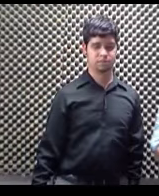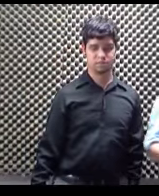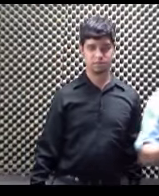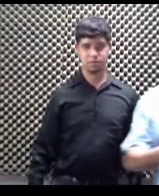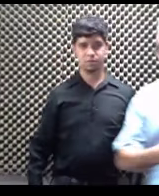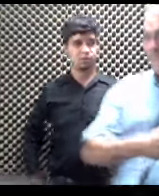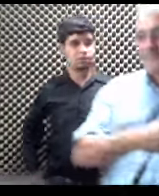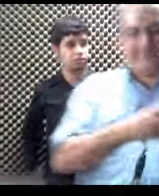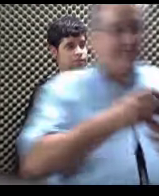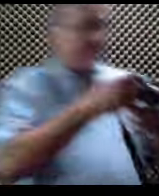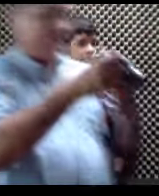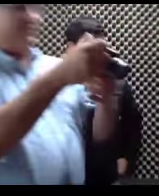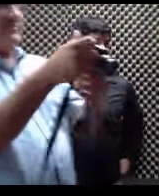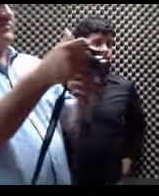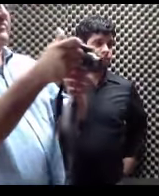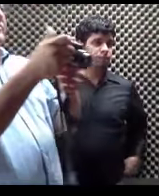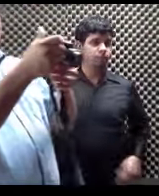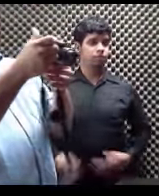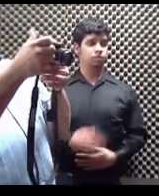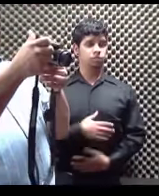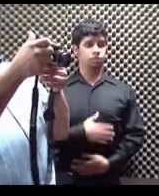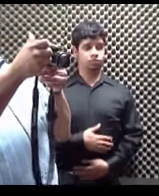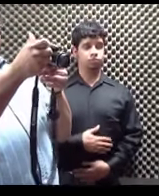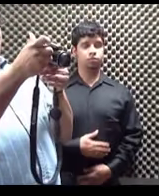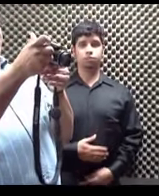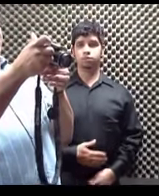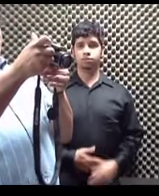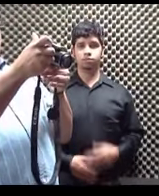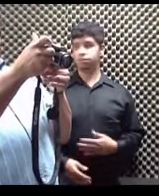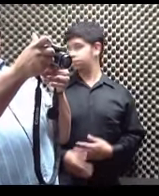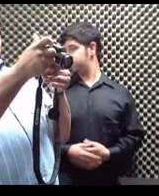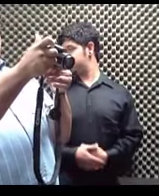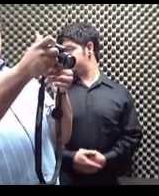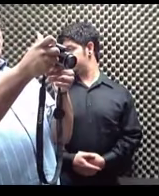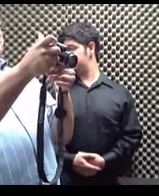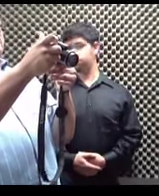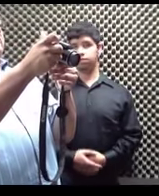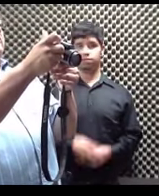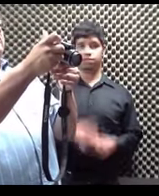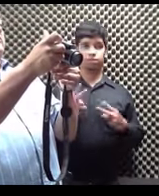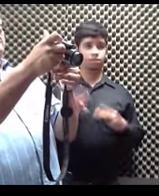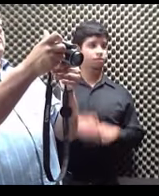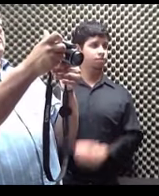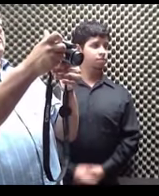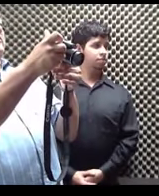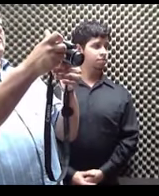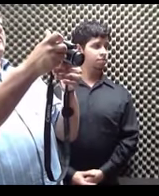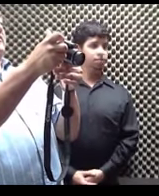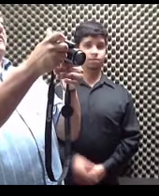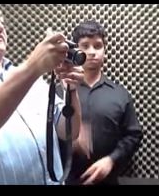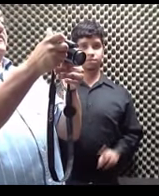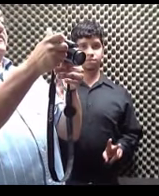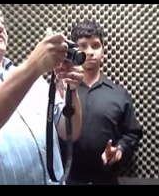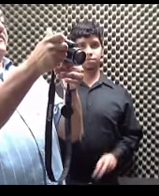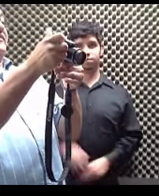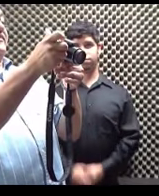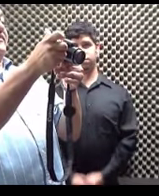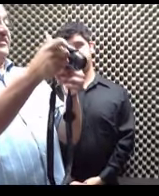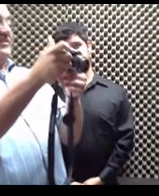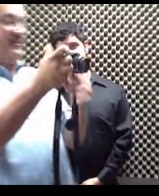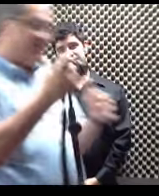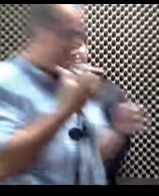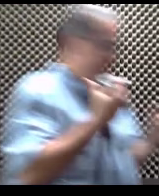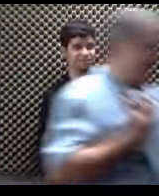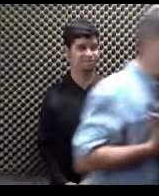de Ricardo Santana e Ileabel Colón. Los Justos. Para boletos 624-444 y 792-5000. Auspician, Instituto de Cultura,